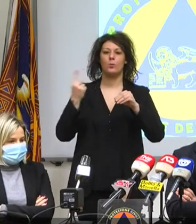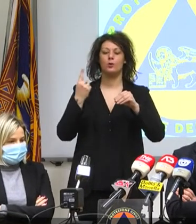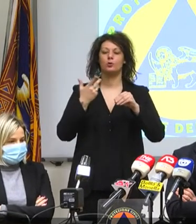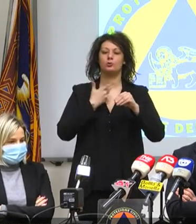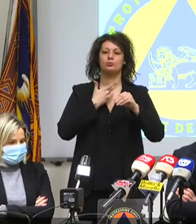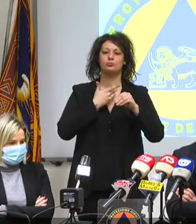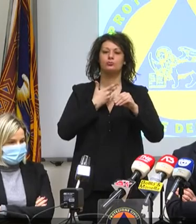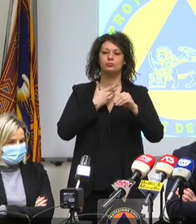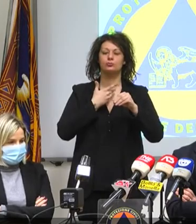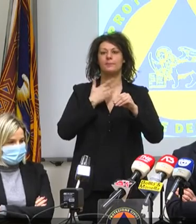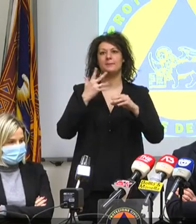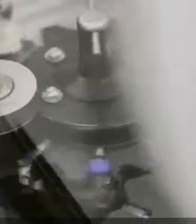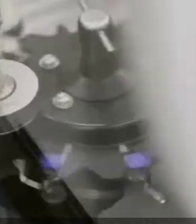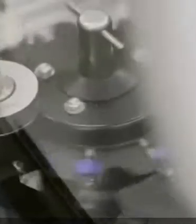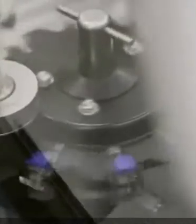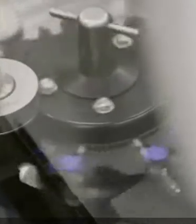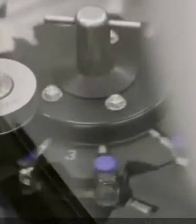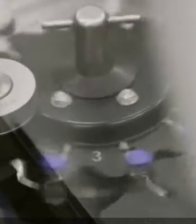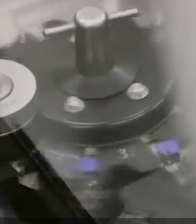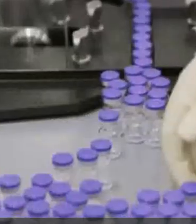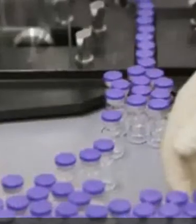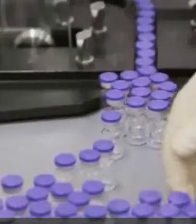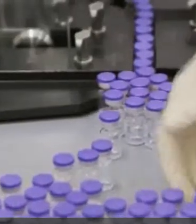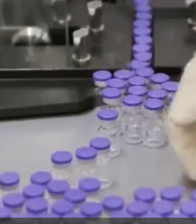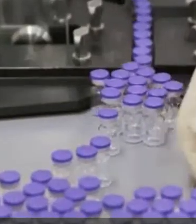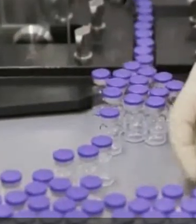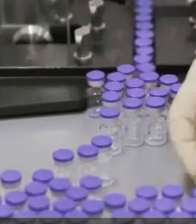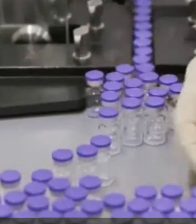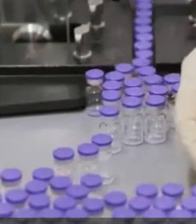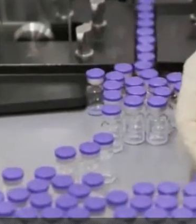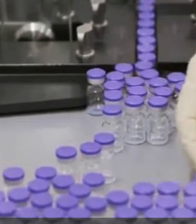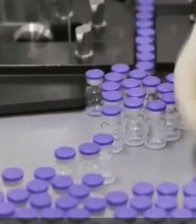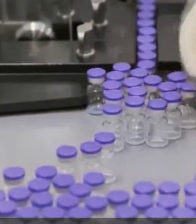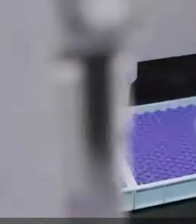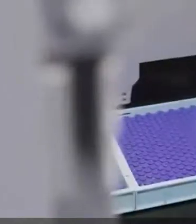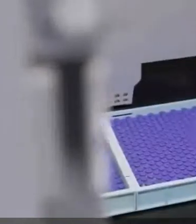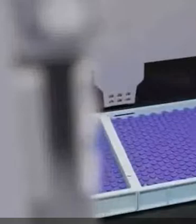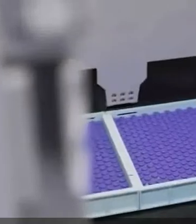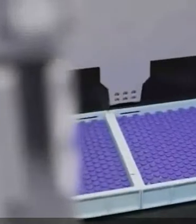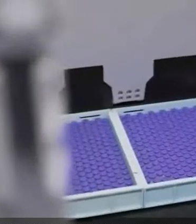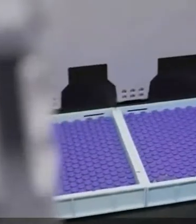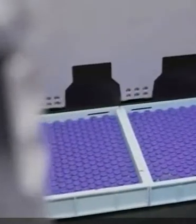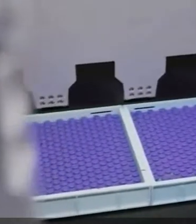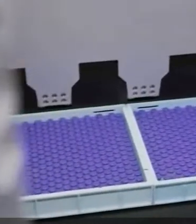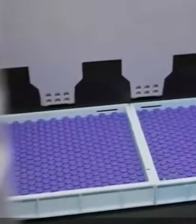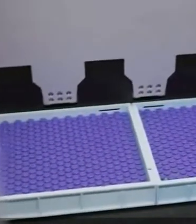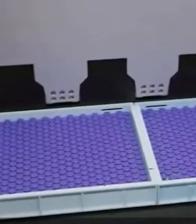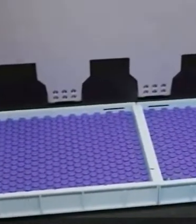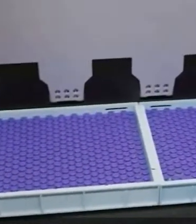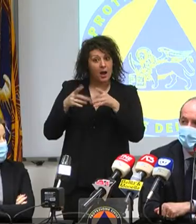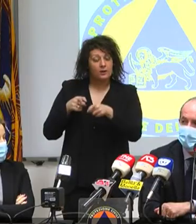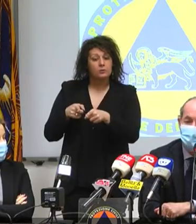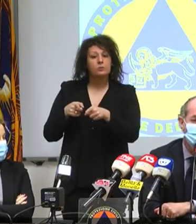nella terza media e poi c'è tutta la partita dei vaccini che la regione sta valutando di acquistare incontro su questo con